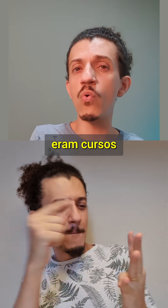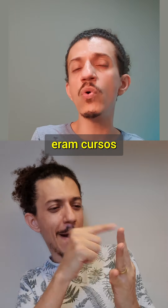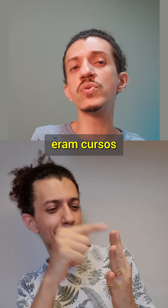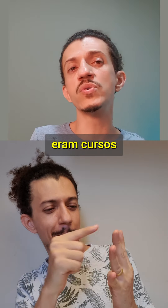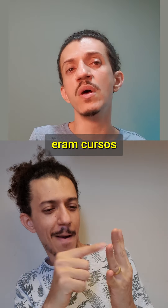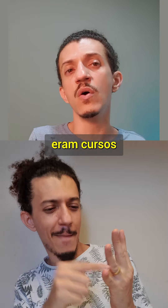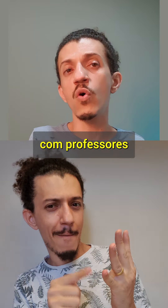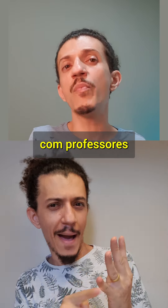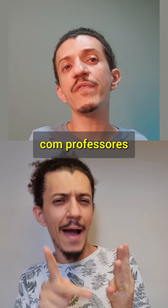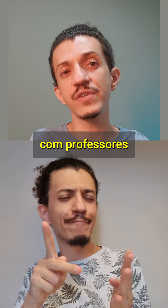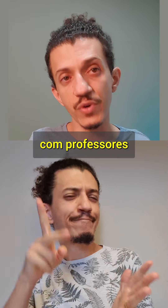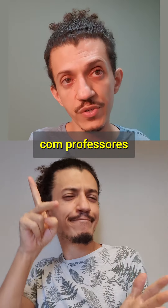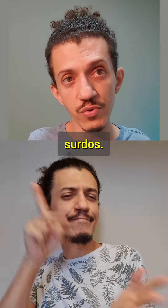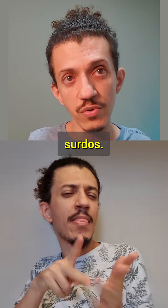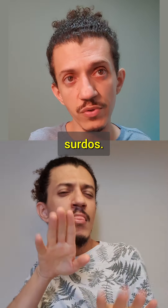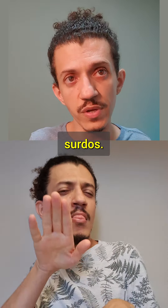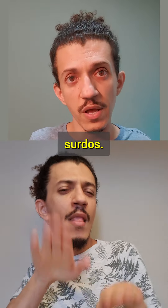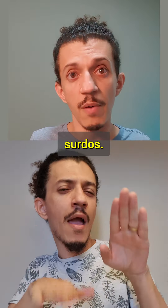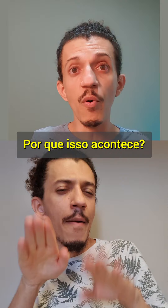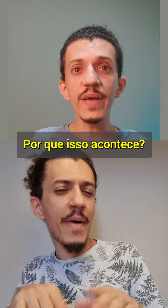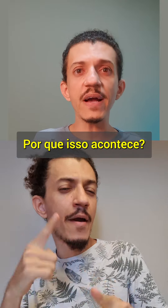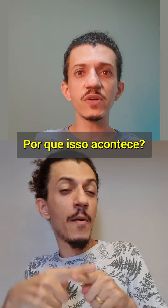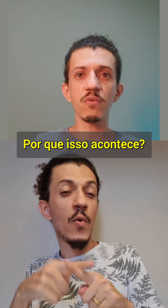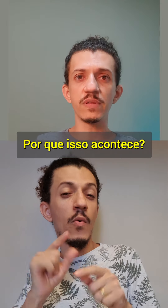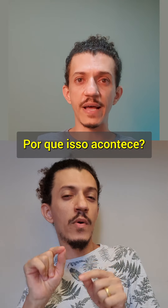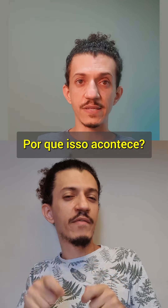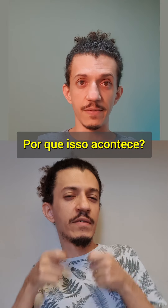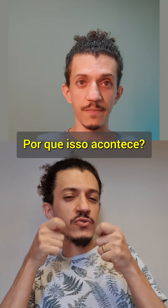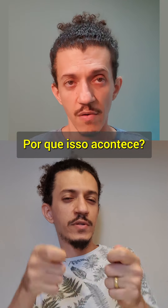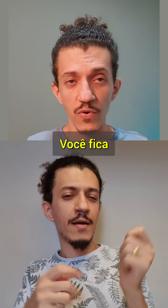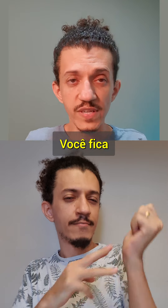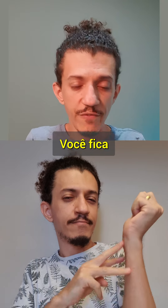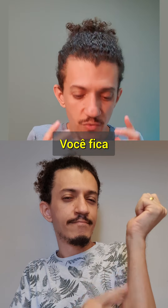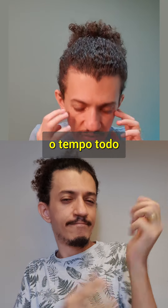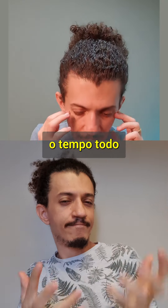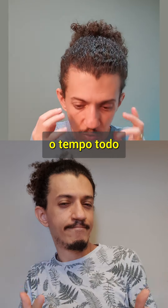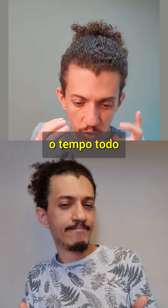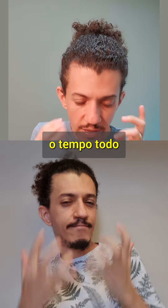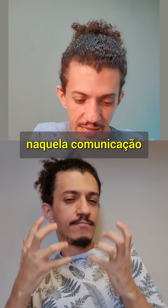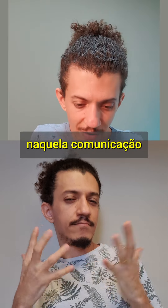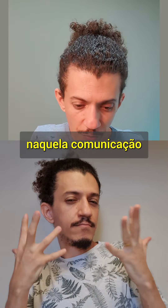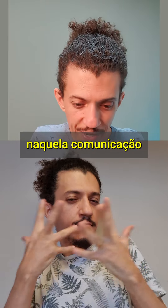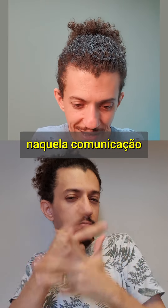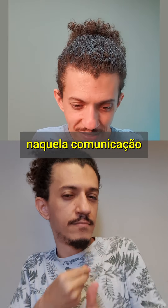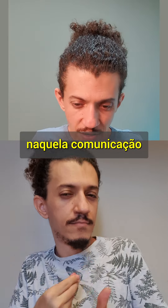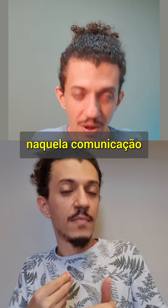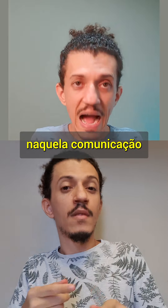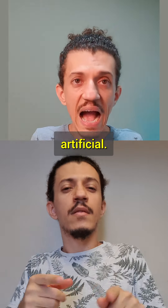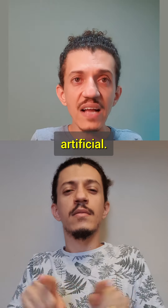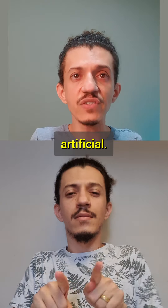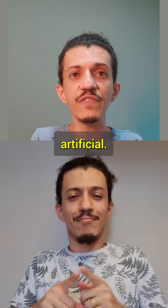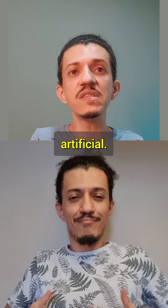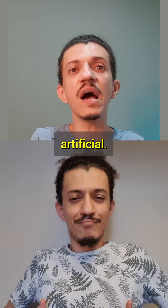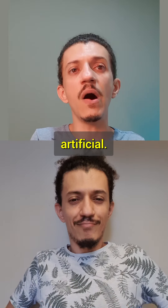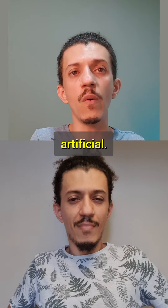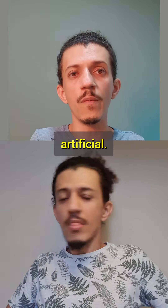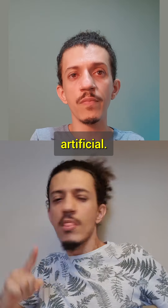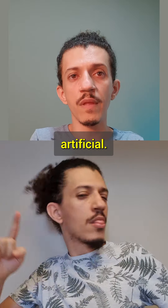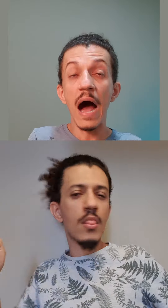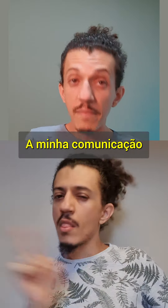cursos com professores surdos. Por que isso acontece? Você fica o tempo todo naquela comunicação artificial. A